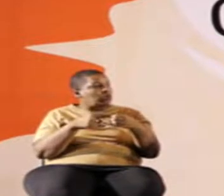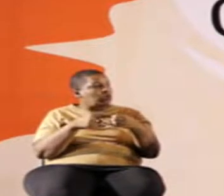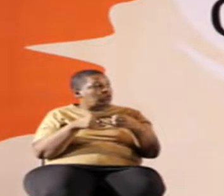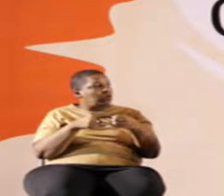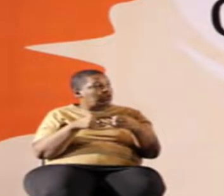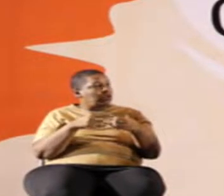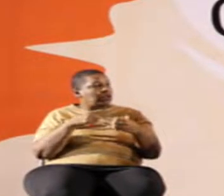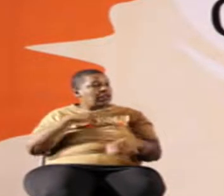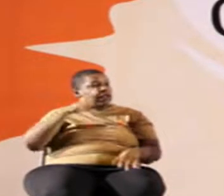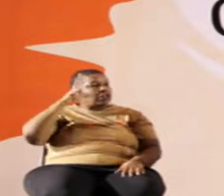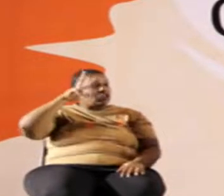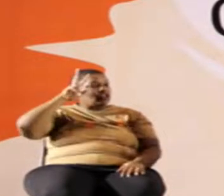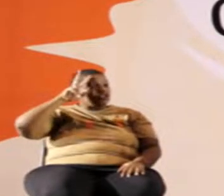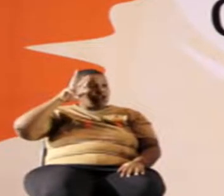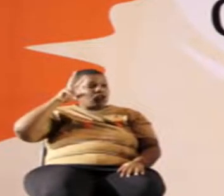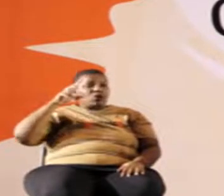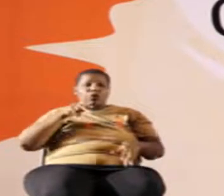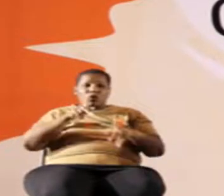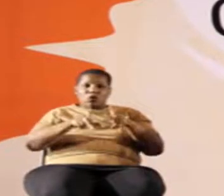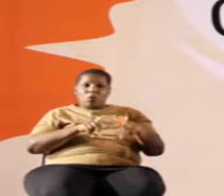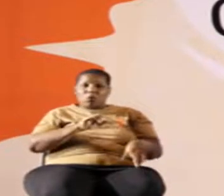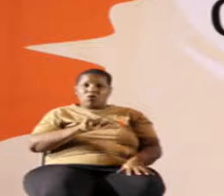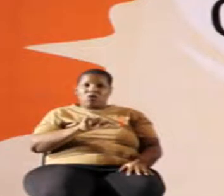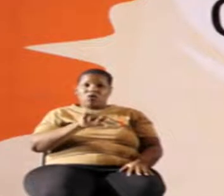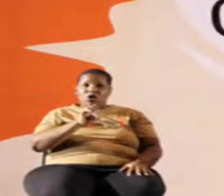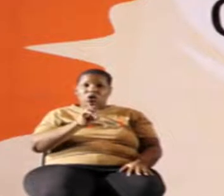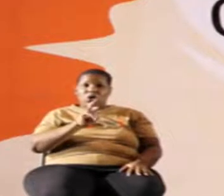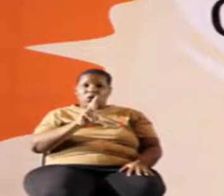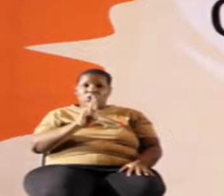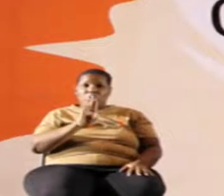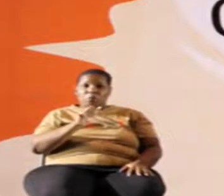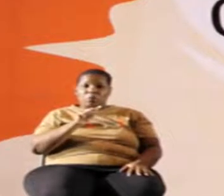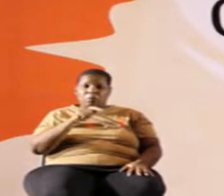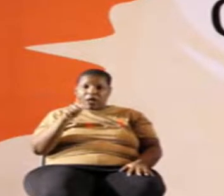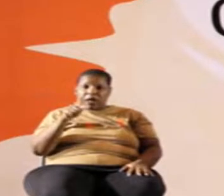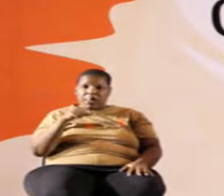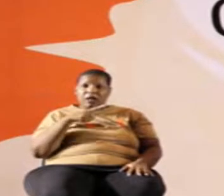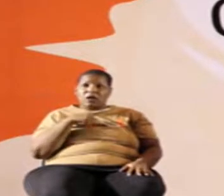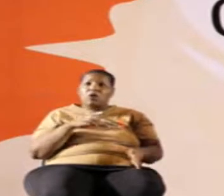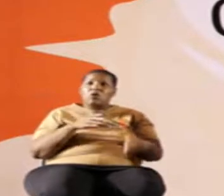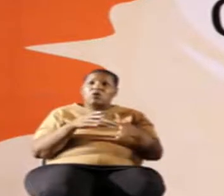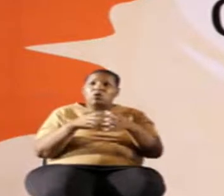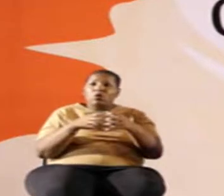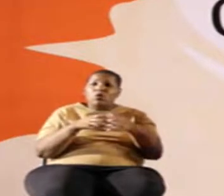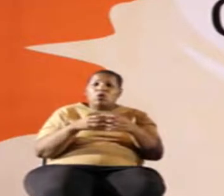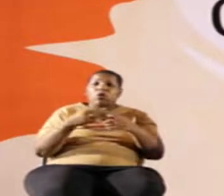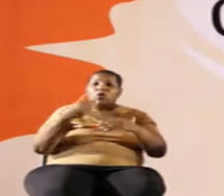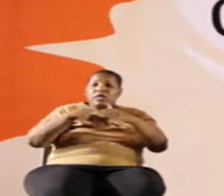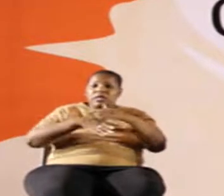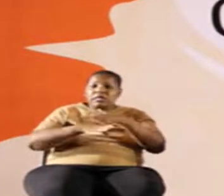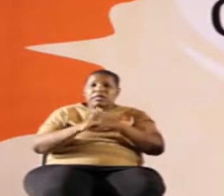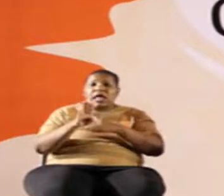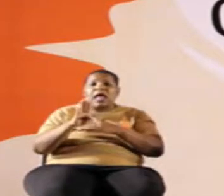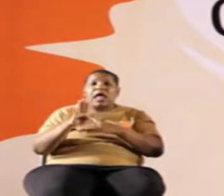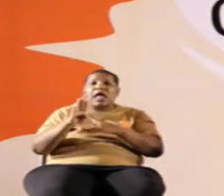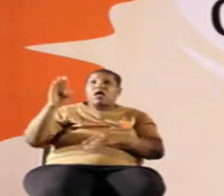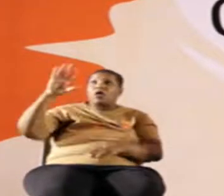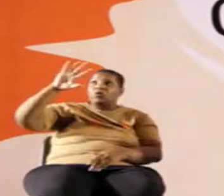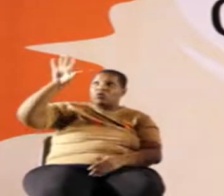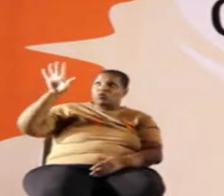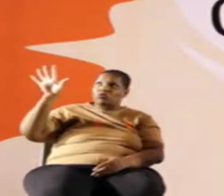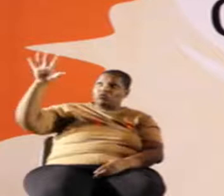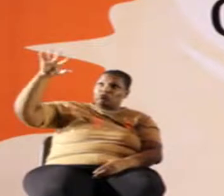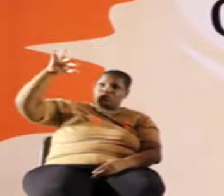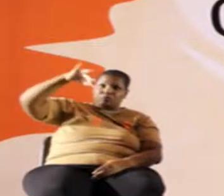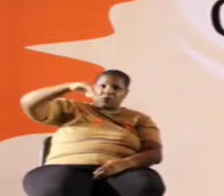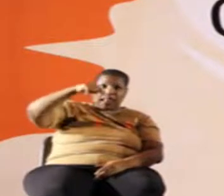a história do povo iorubá, no Conselho Político. Quando foi transposto do continente para cá, o que